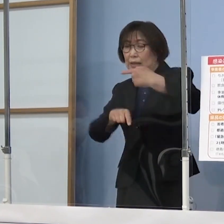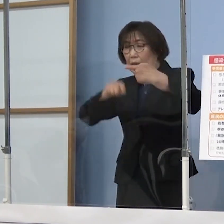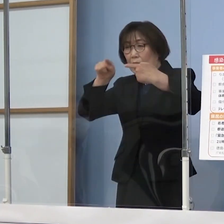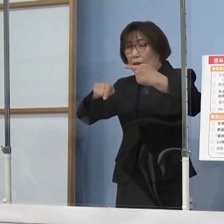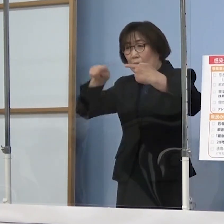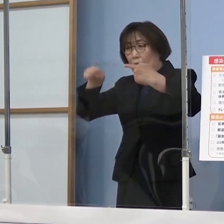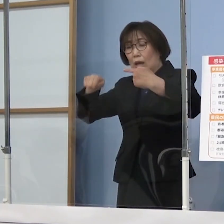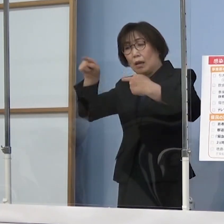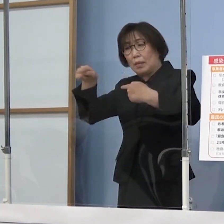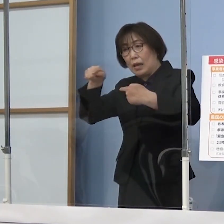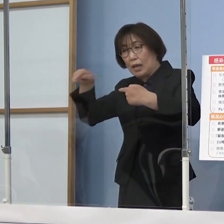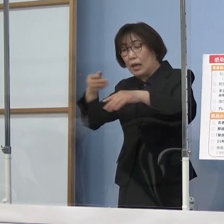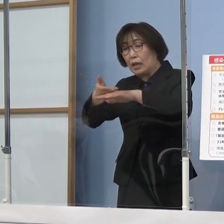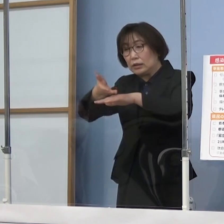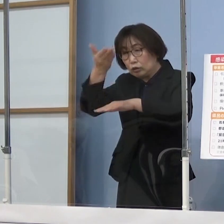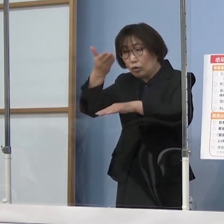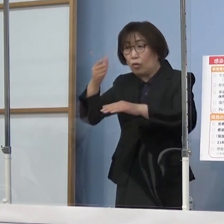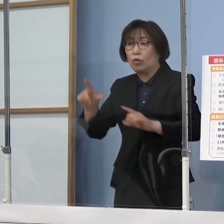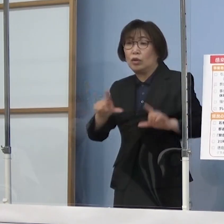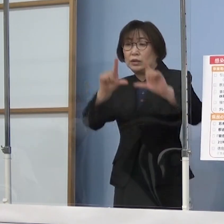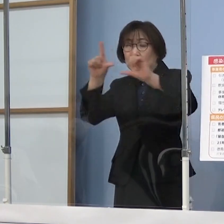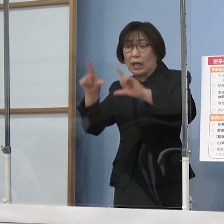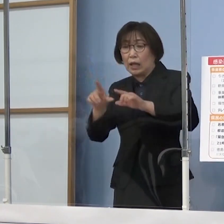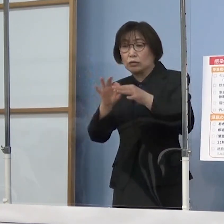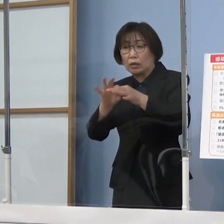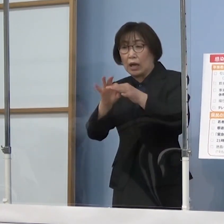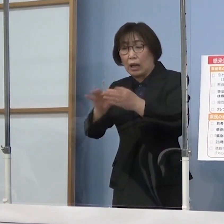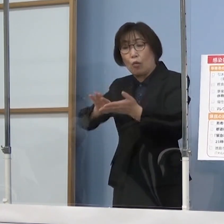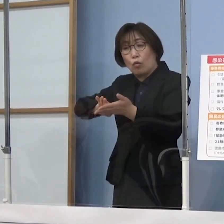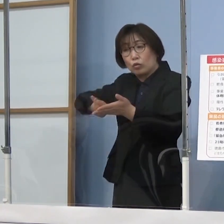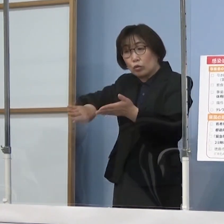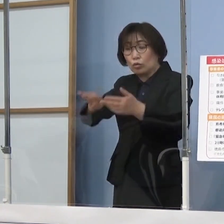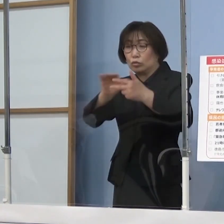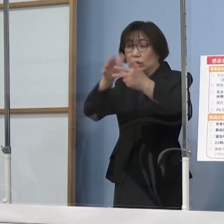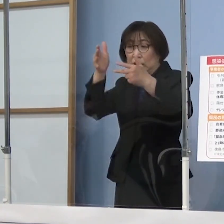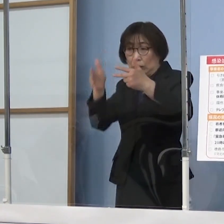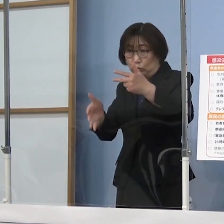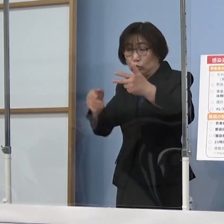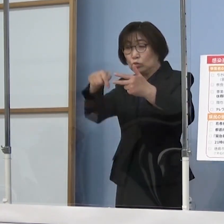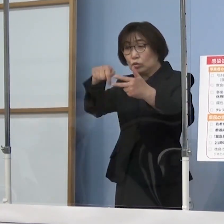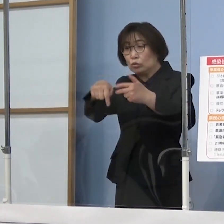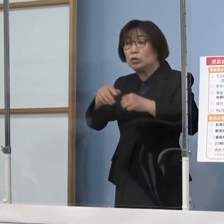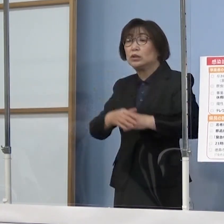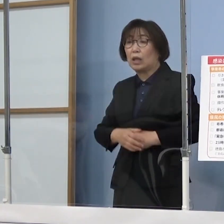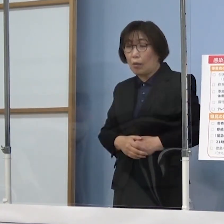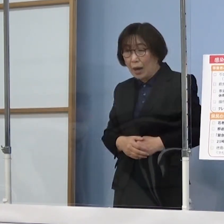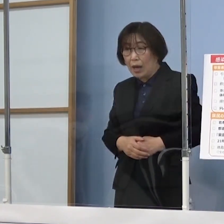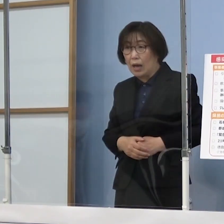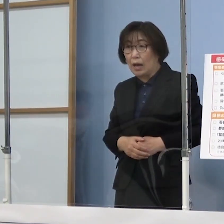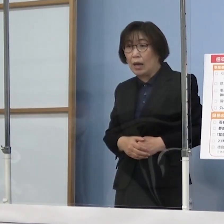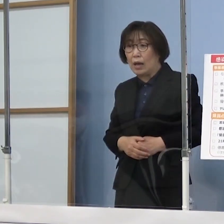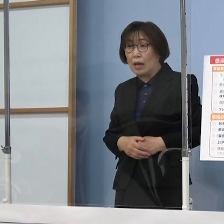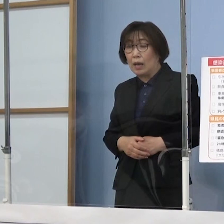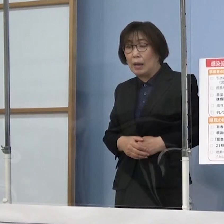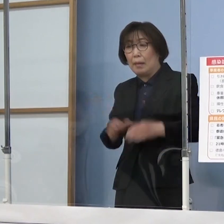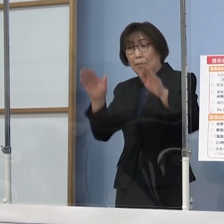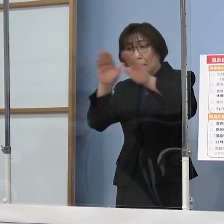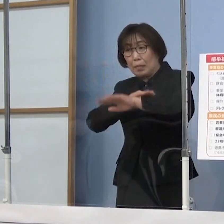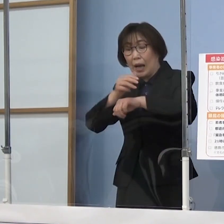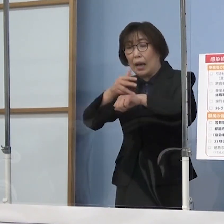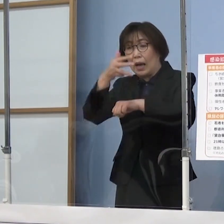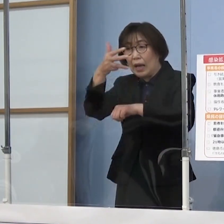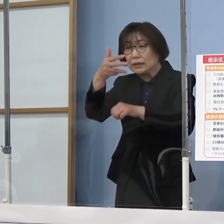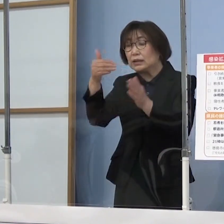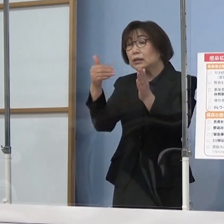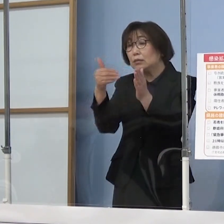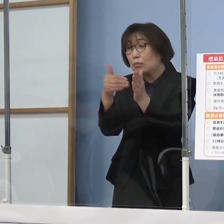生活関連のものを除く施設については、 実は8時までの時短、これがかかる